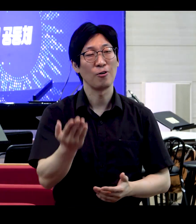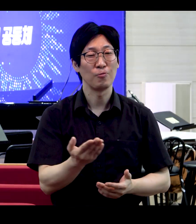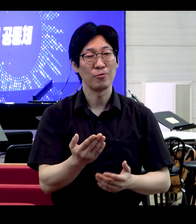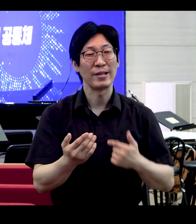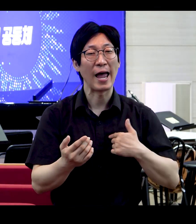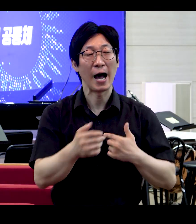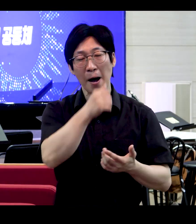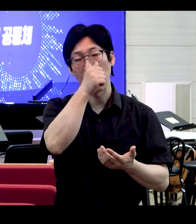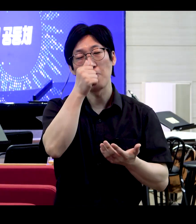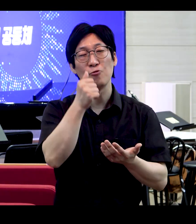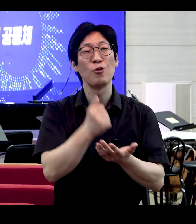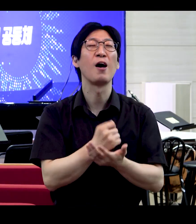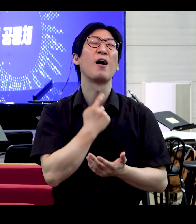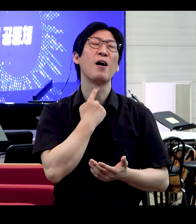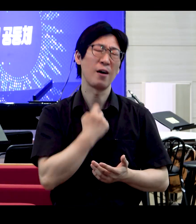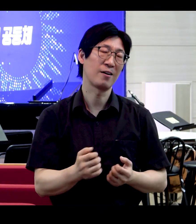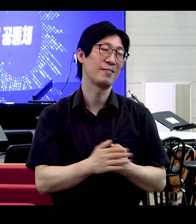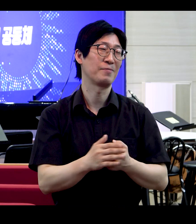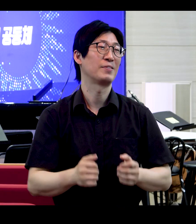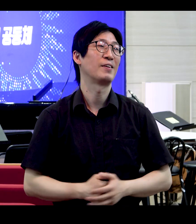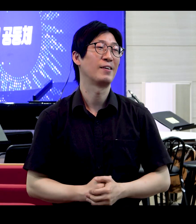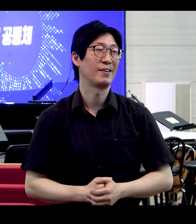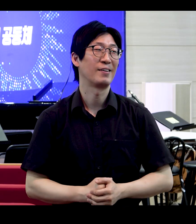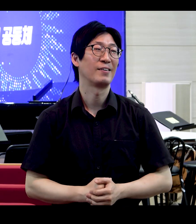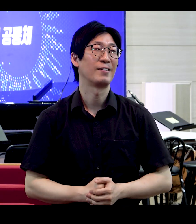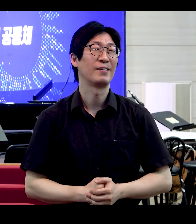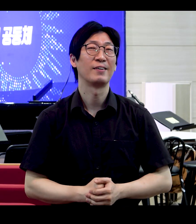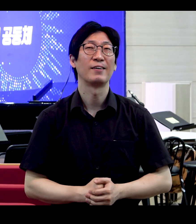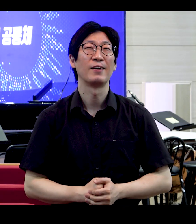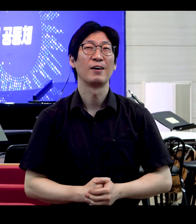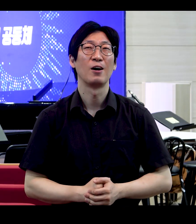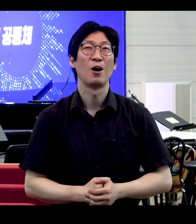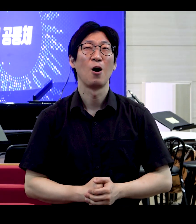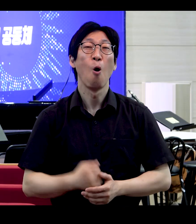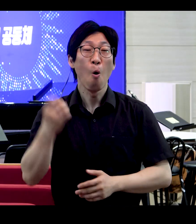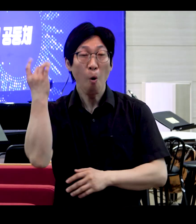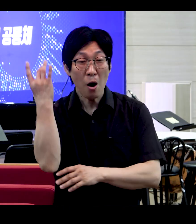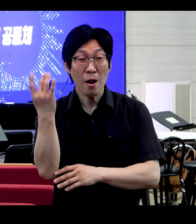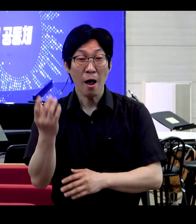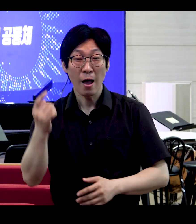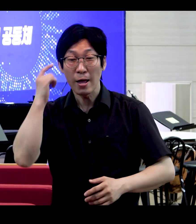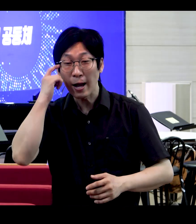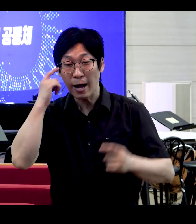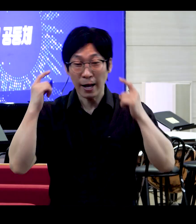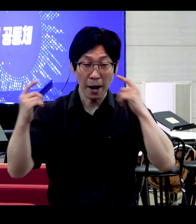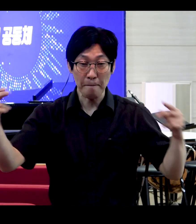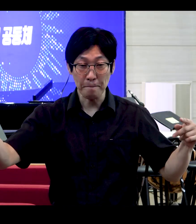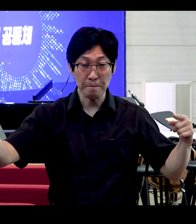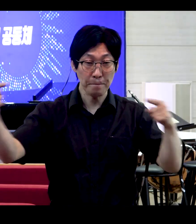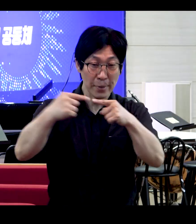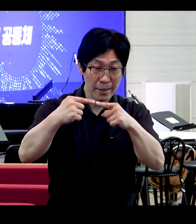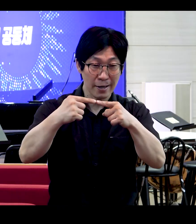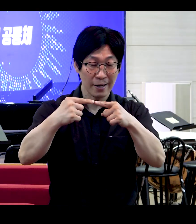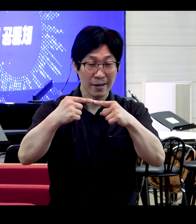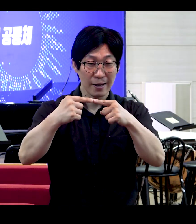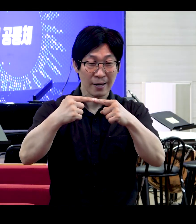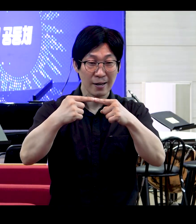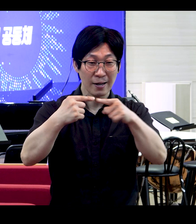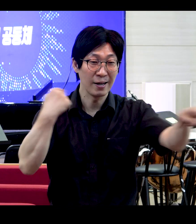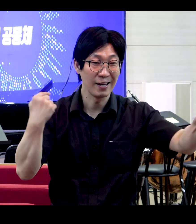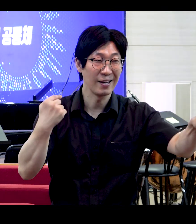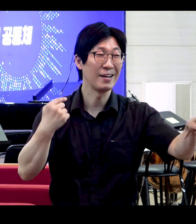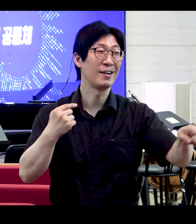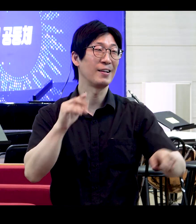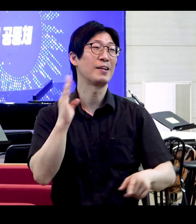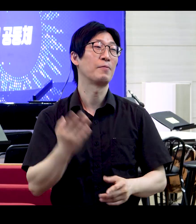우리가 범죄했거든요. 우리가 범죄하고 우리가 타락하다 보니까 원래는 맞아야 되는 그 생각이, 원래는 맞아야 되는 그 모든